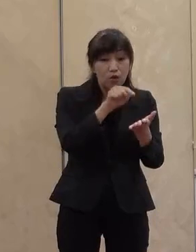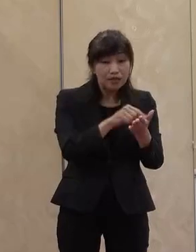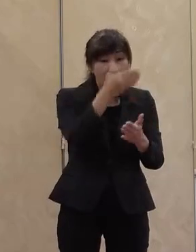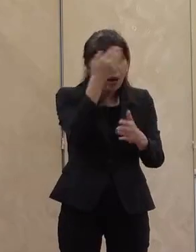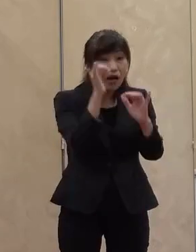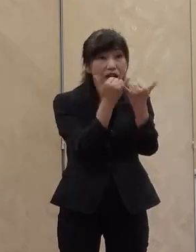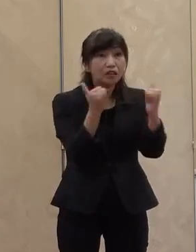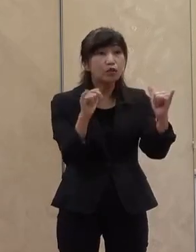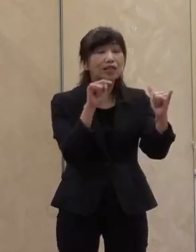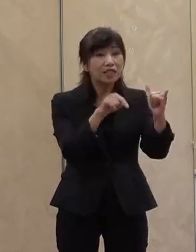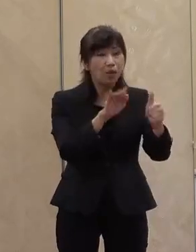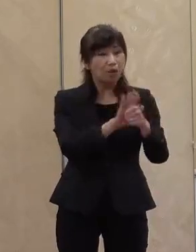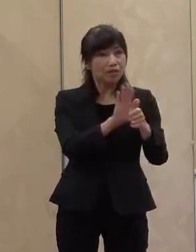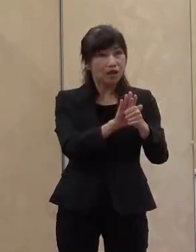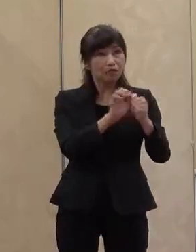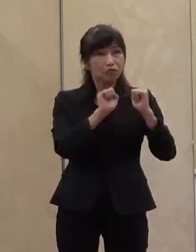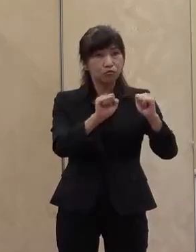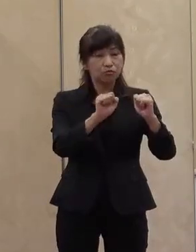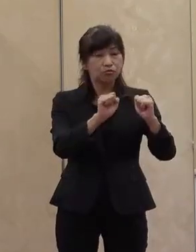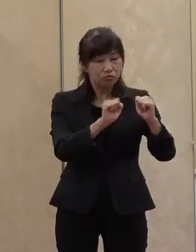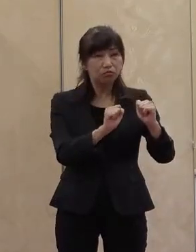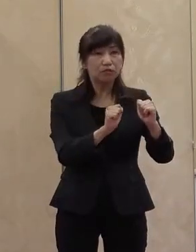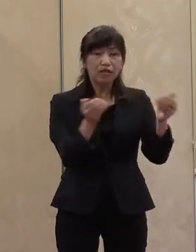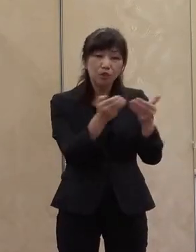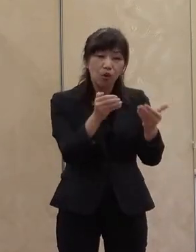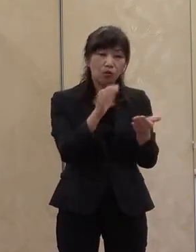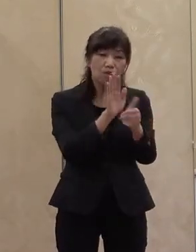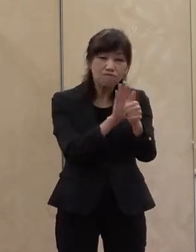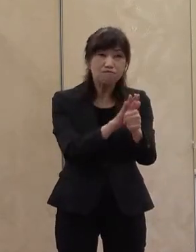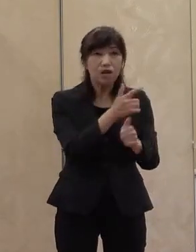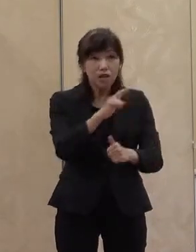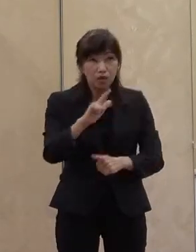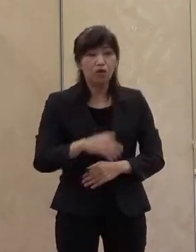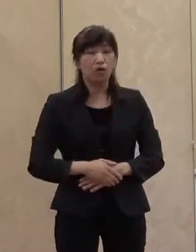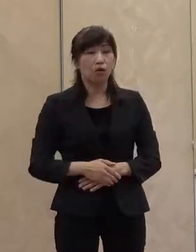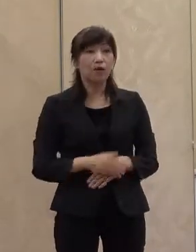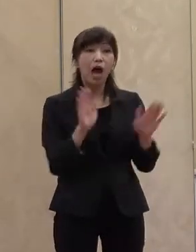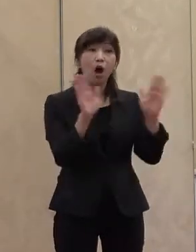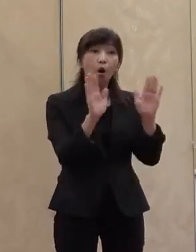ライフというところでやってますが、そこが一つ。またはその子ども食堂